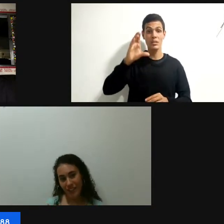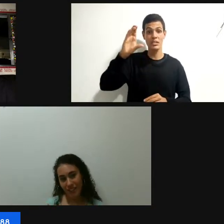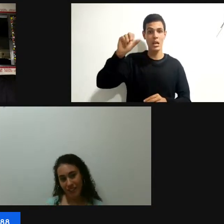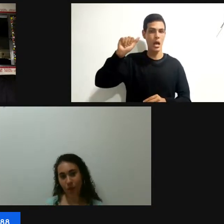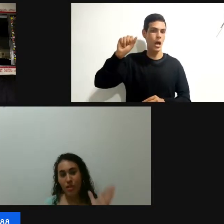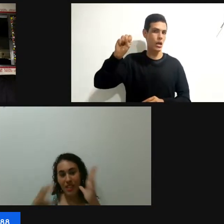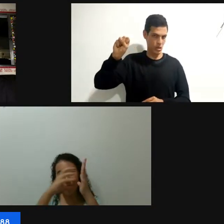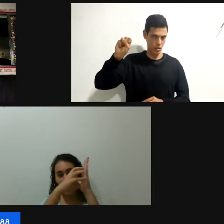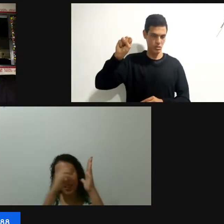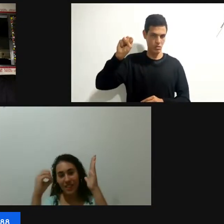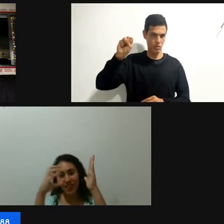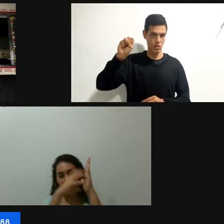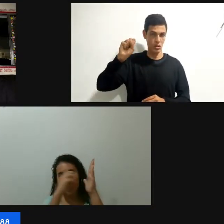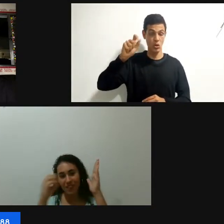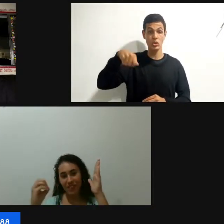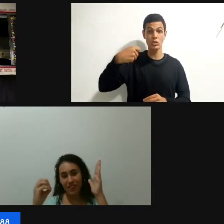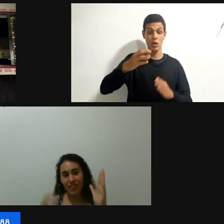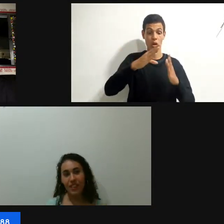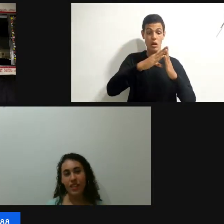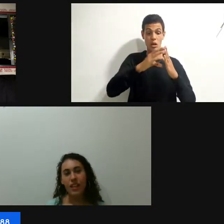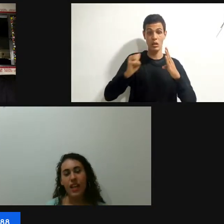C-A-S. Mas não é de navio, CAIS?